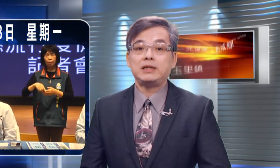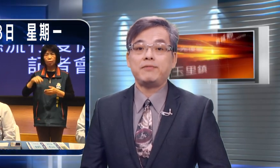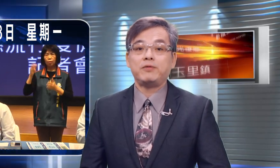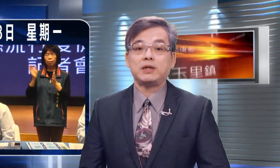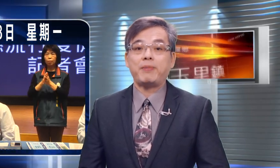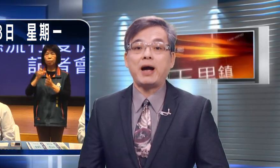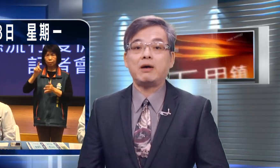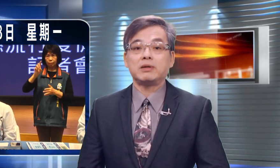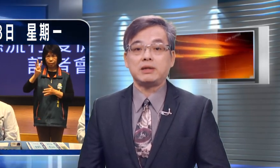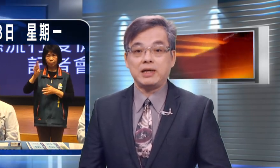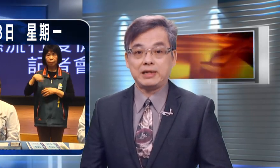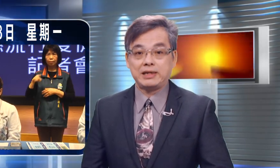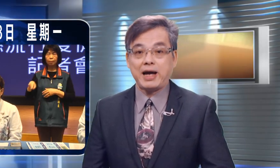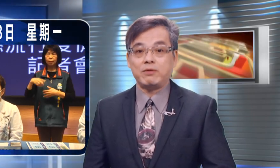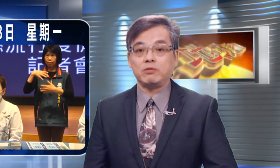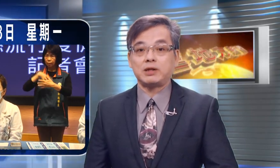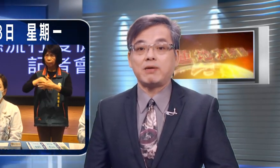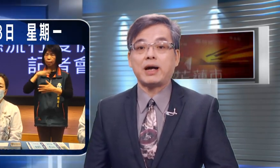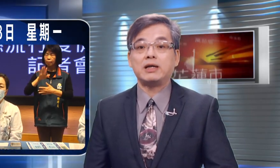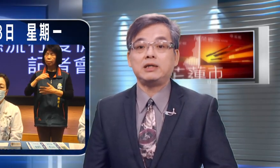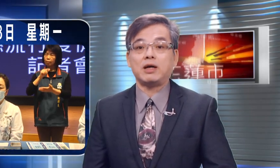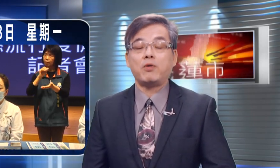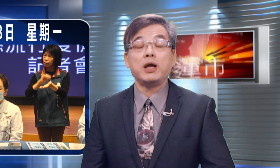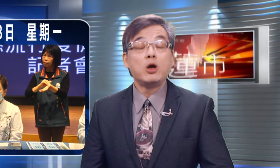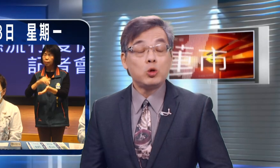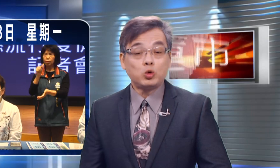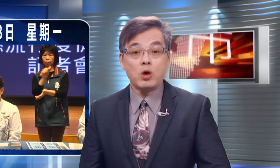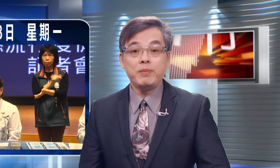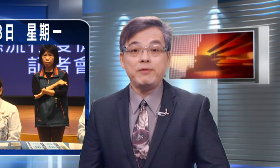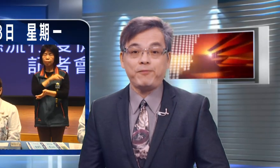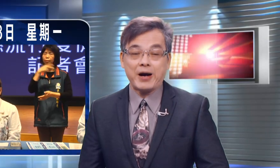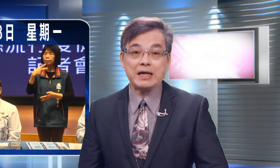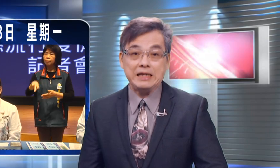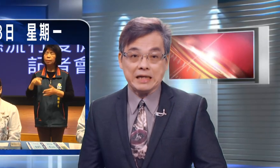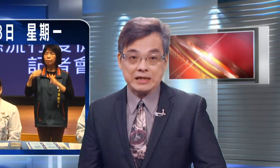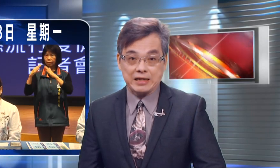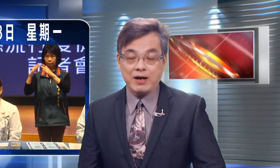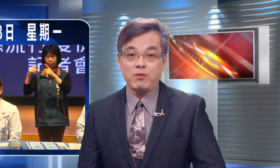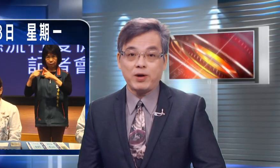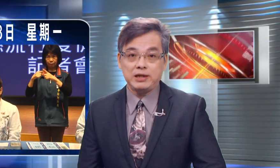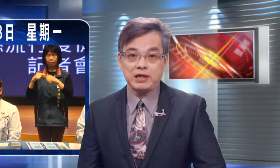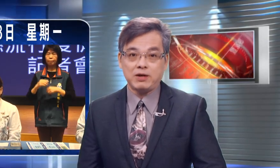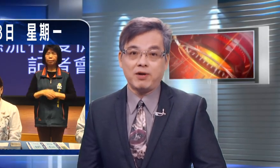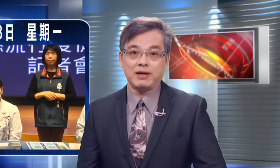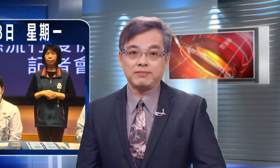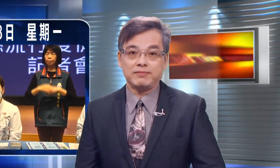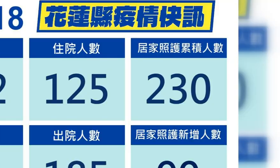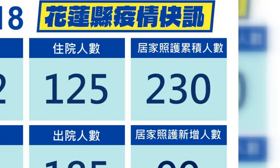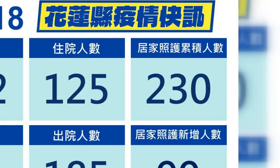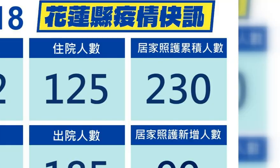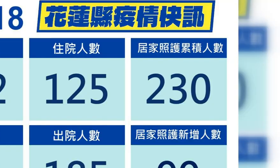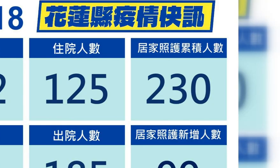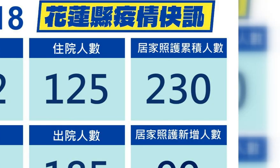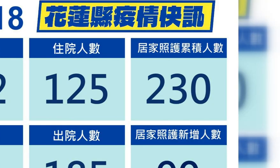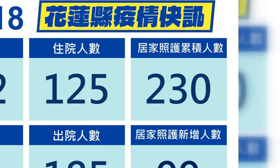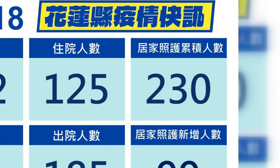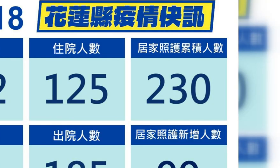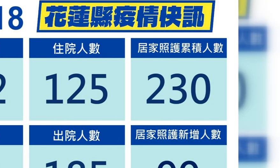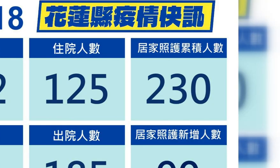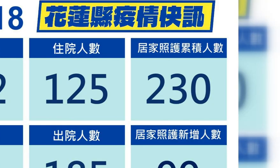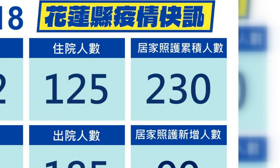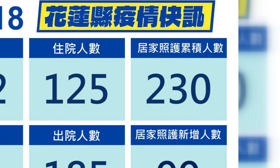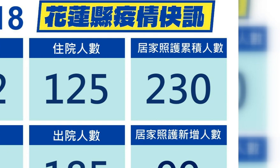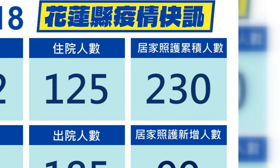莲县政府18号也下午召开了记者会，说明防疫的相关情况。 花莲18日新